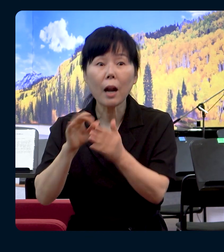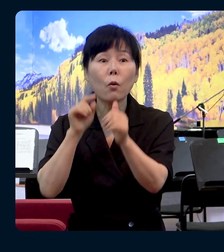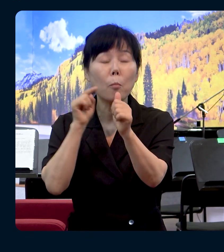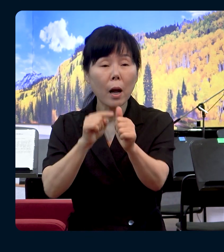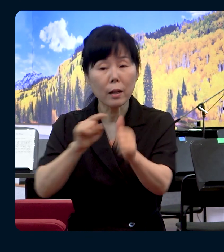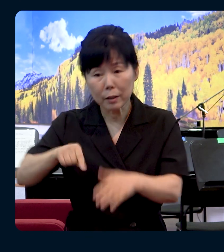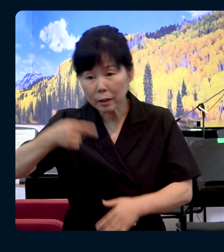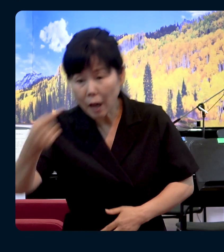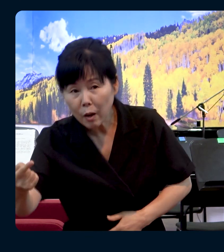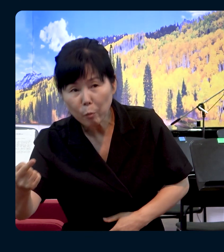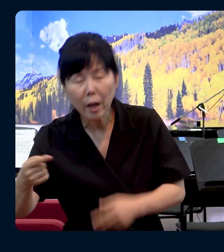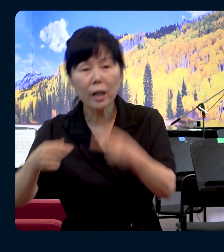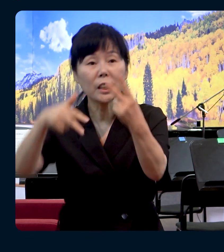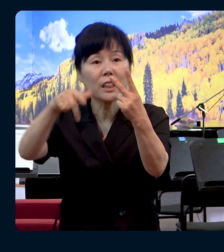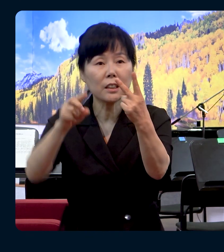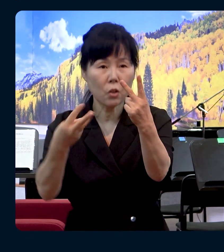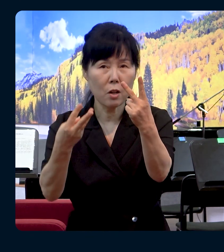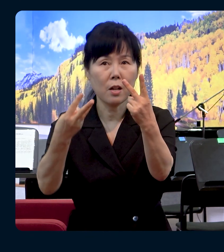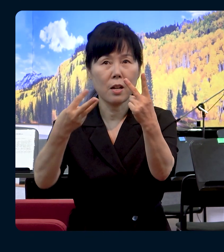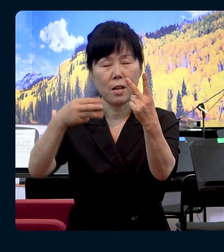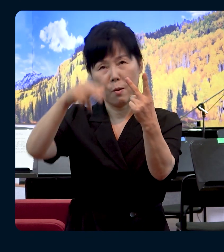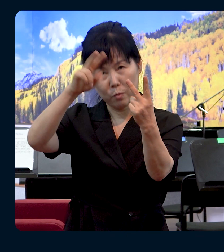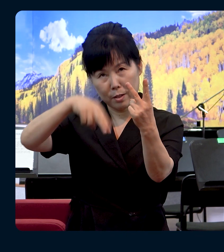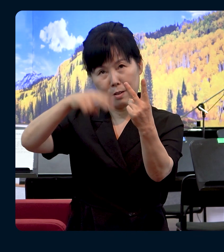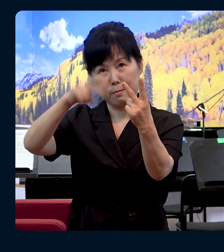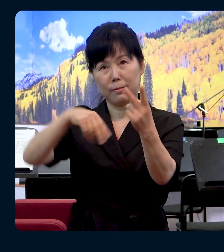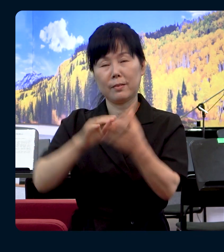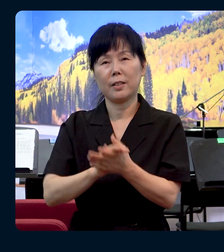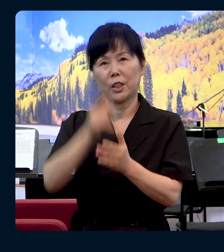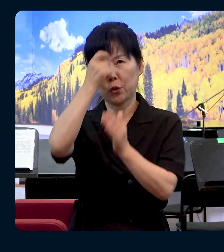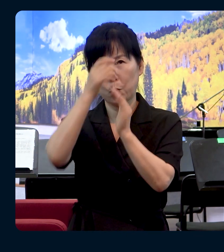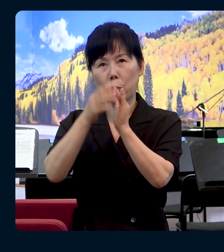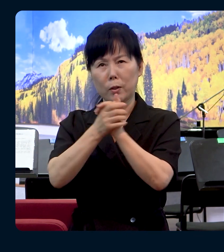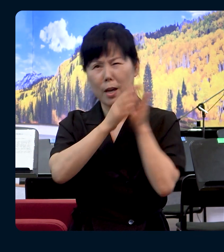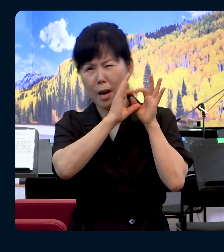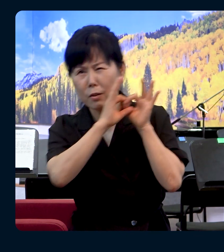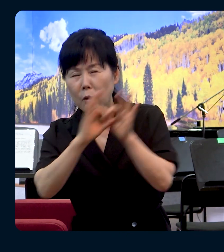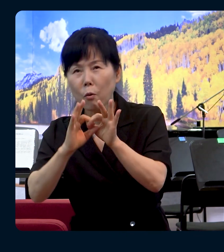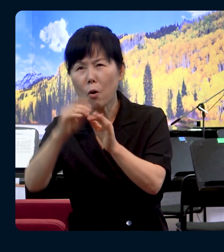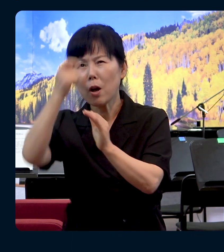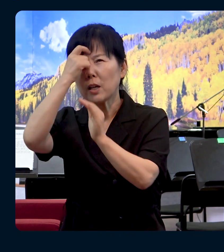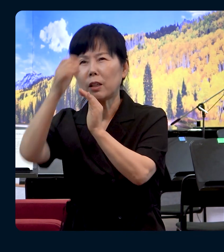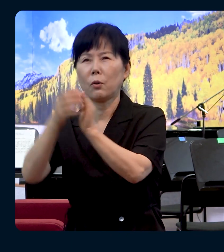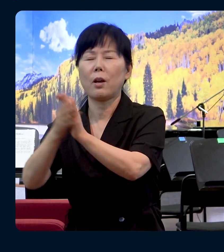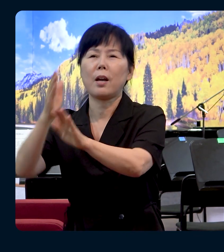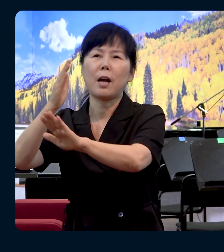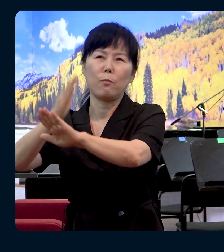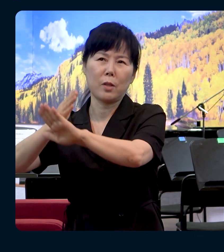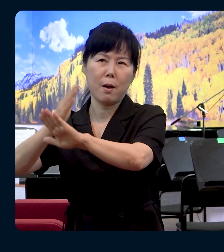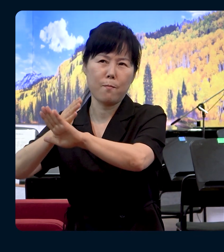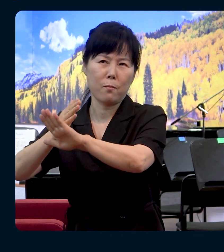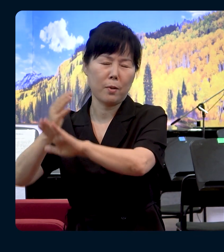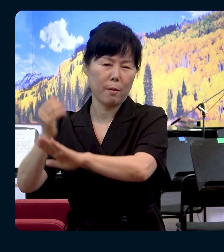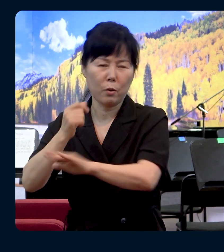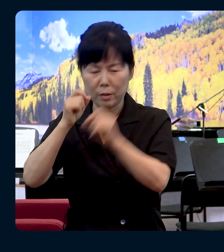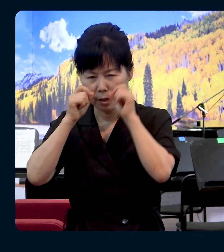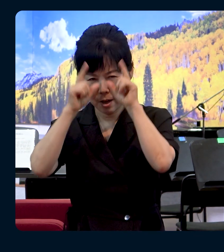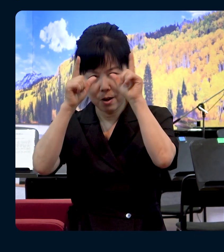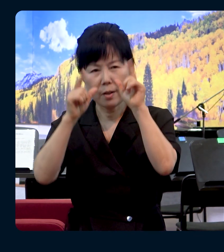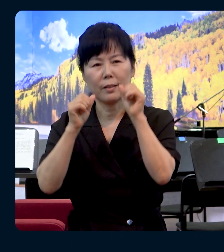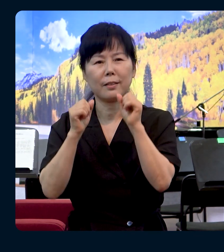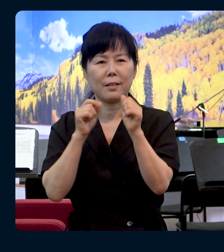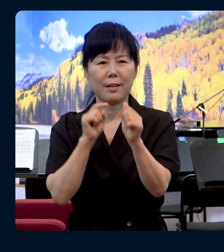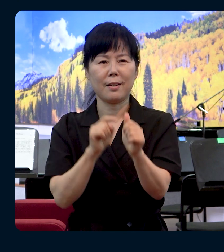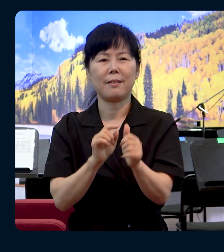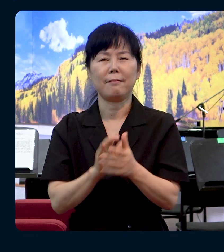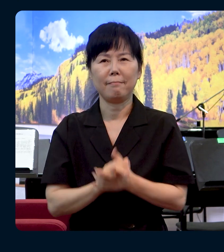있습니다. 2절 말씀을 함께 읽겠습니다. 2절 같이 읽습니다. 기도를 계속하고 기도에 감사함으로 깨어